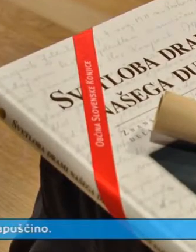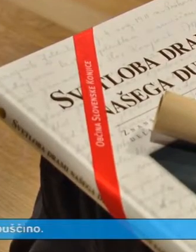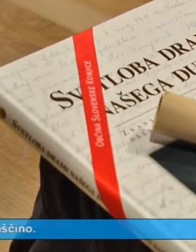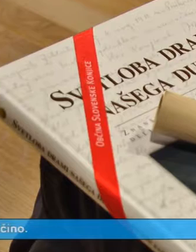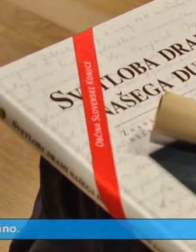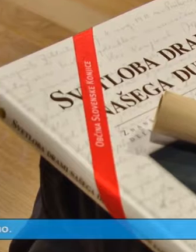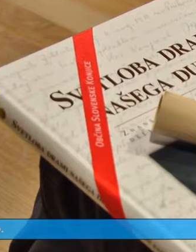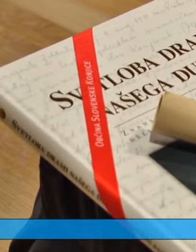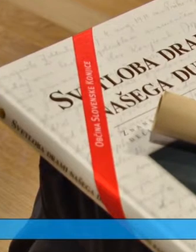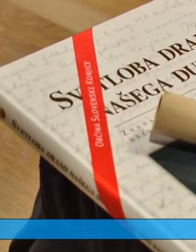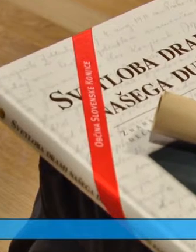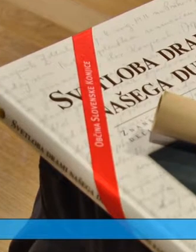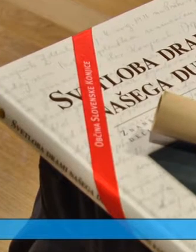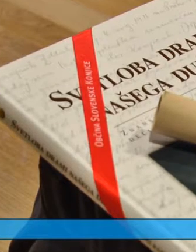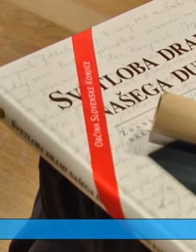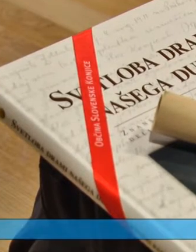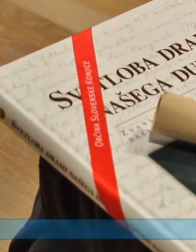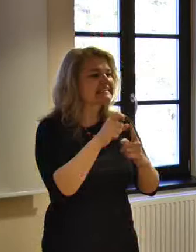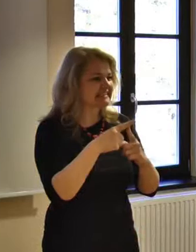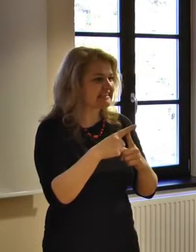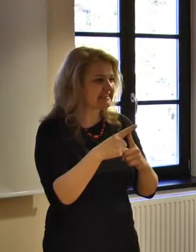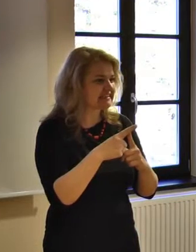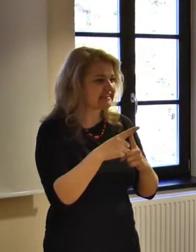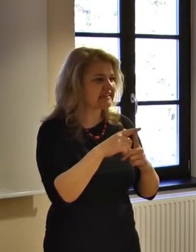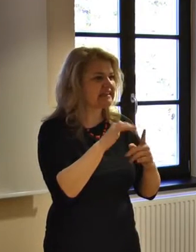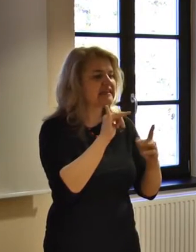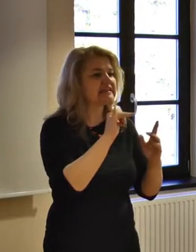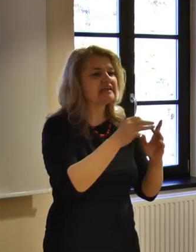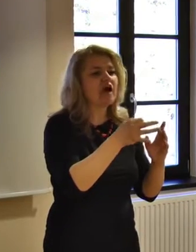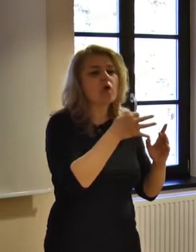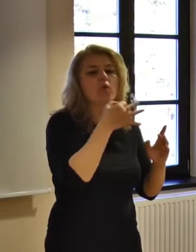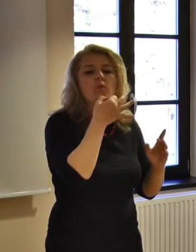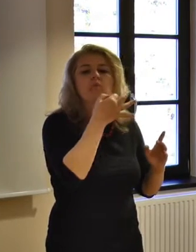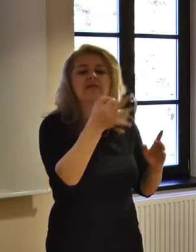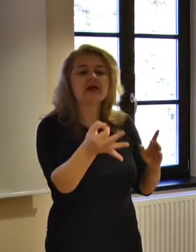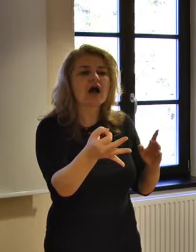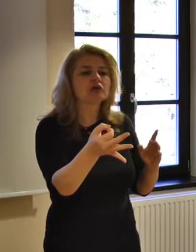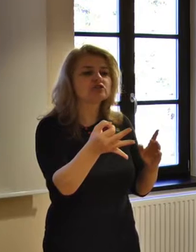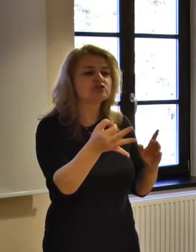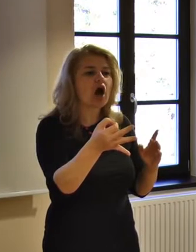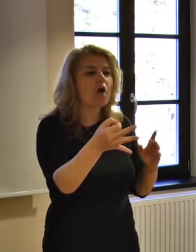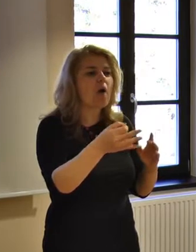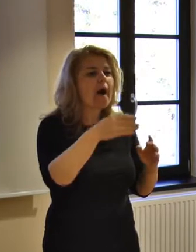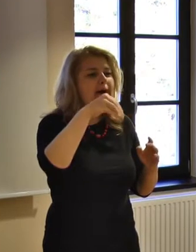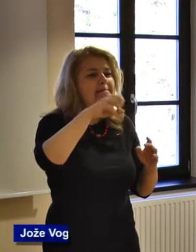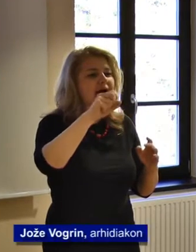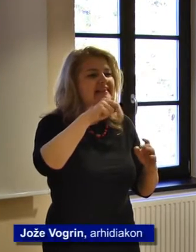Krast je vprašal mandljevca.